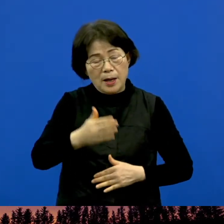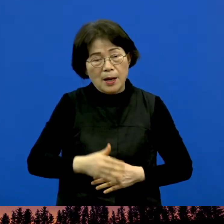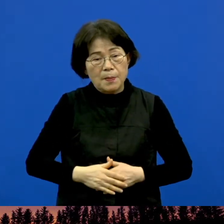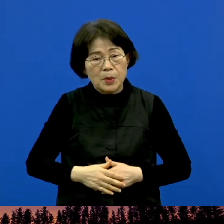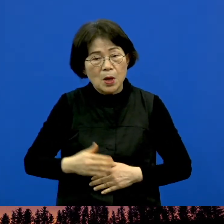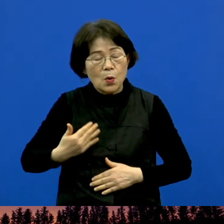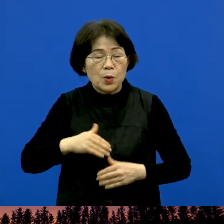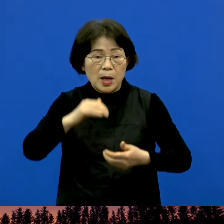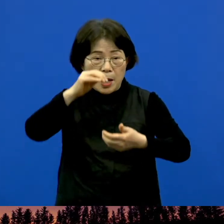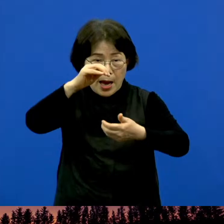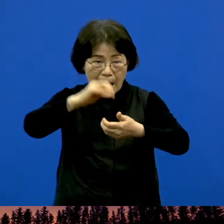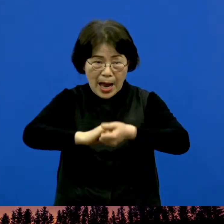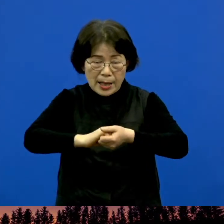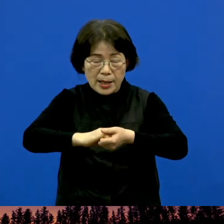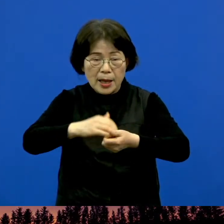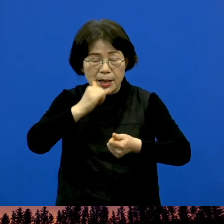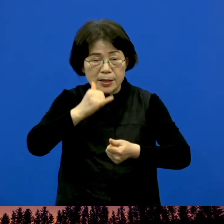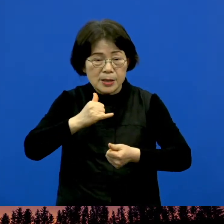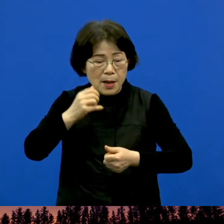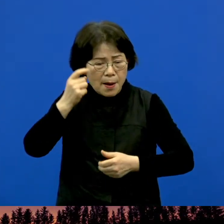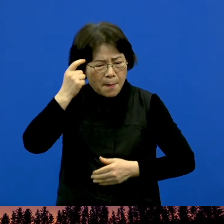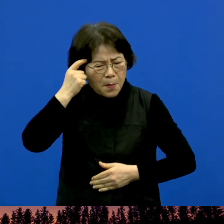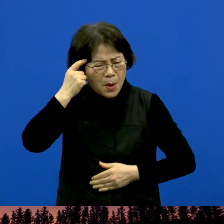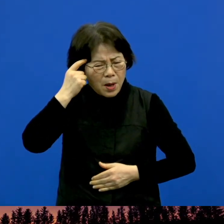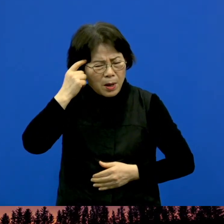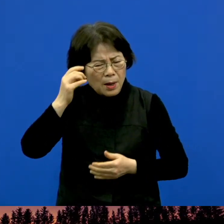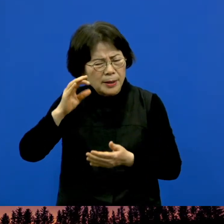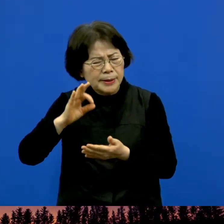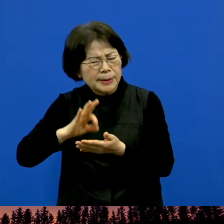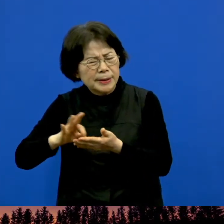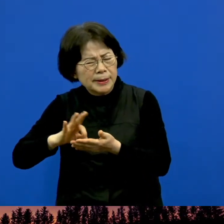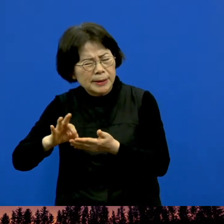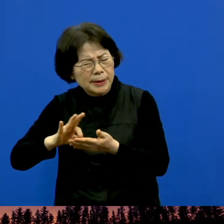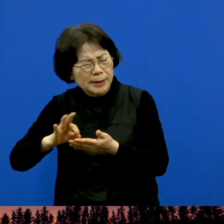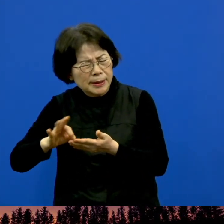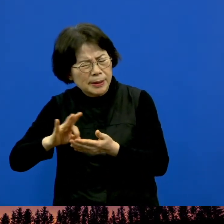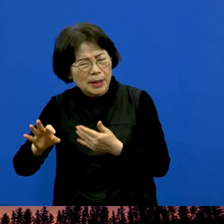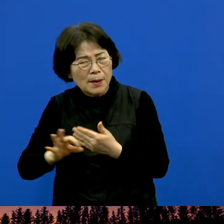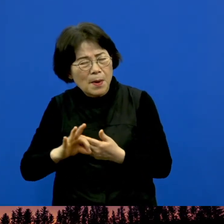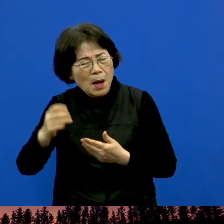우리는 한계가 있어요, 여러분. 조금만 머리를 쓰면 머리가 아파요. 머리에도 쥐가 나는 거예요.